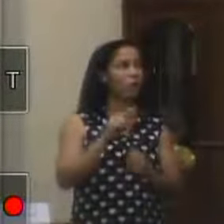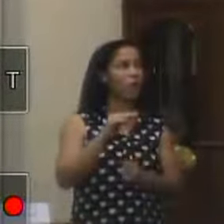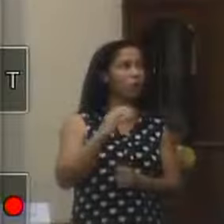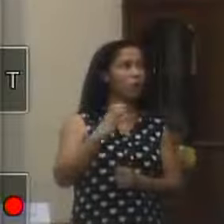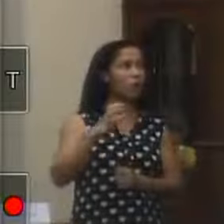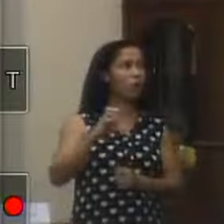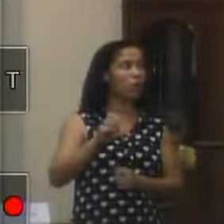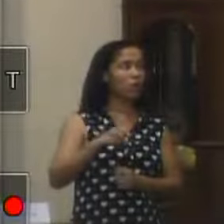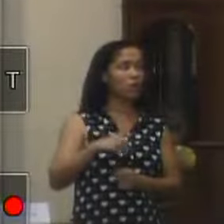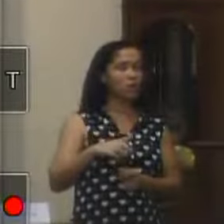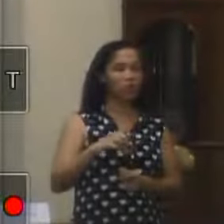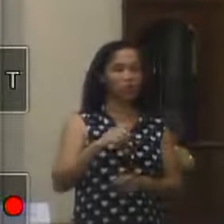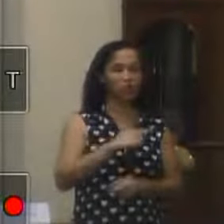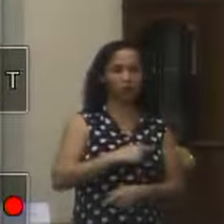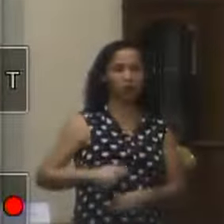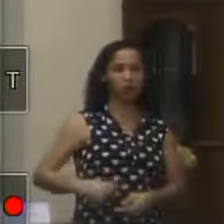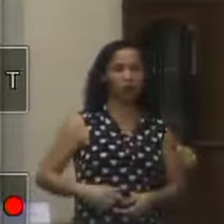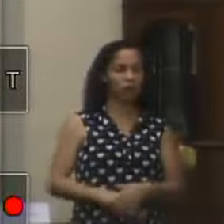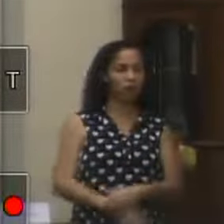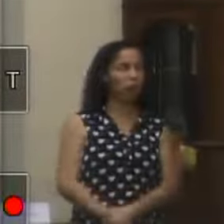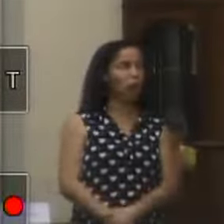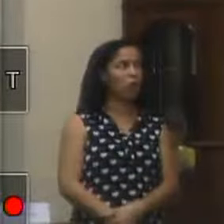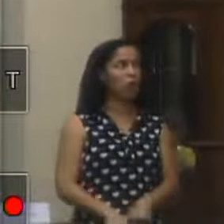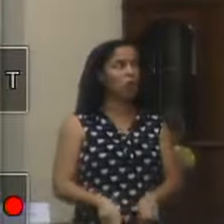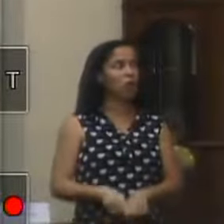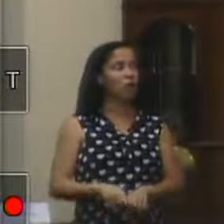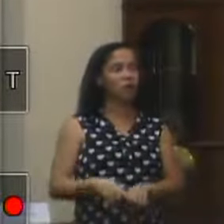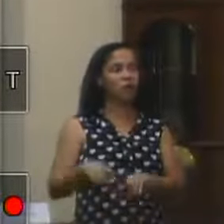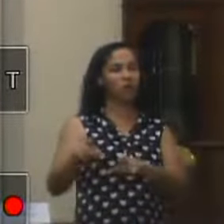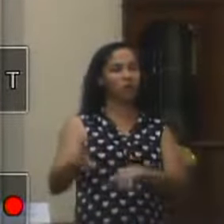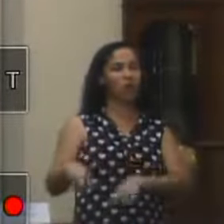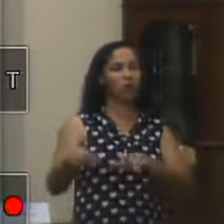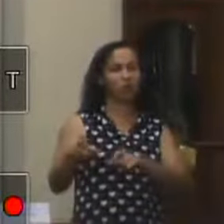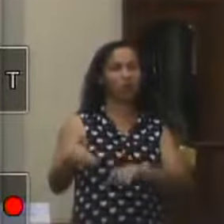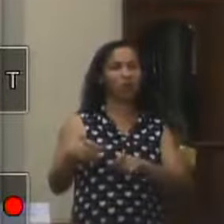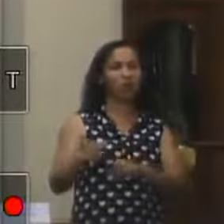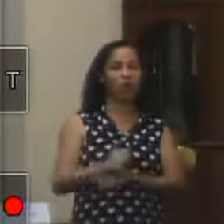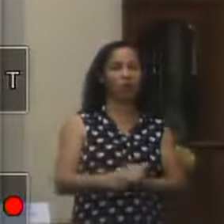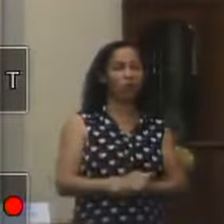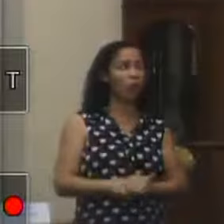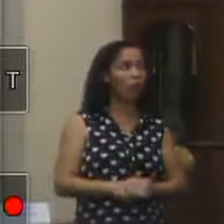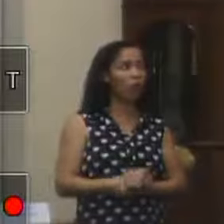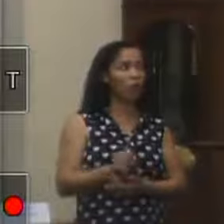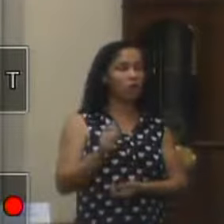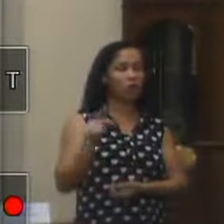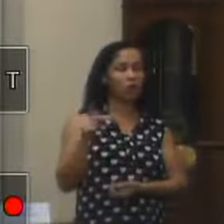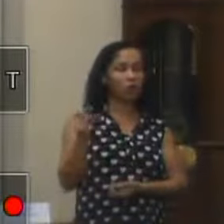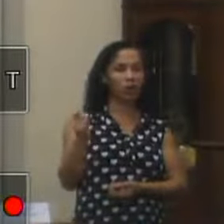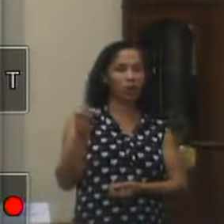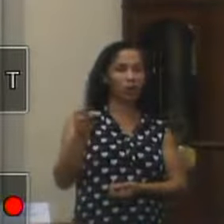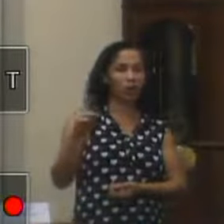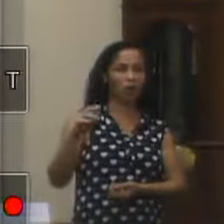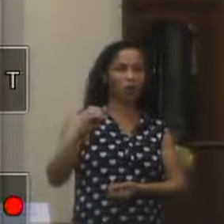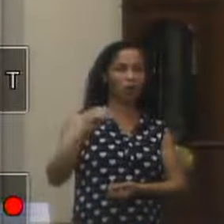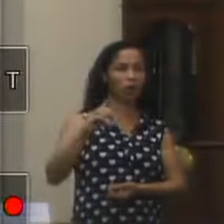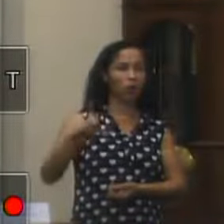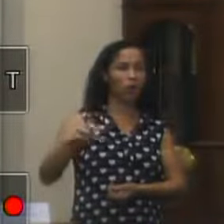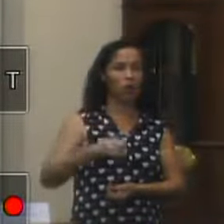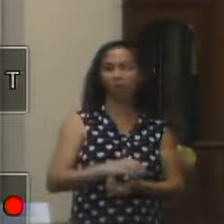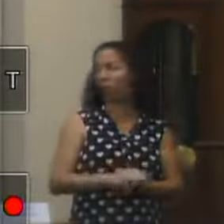a um recolhimento da nossa patrulha agrícola, né? Está nos atendendo, Chico. Uma patrol, uma reta, um caminhão, um